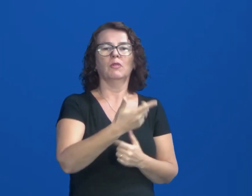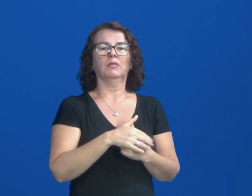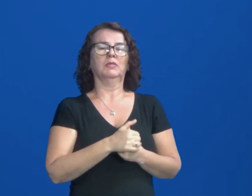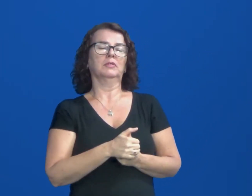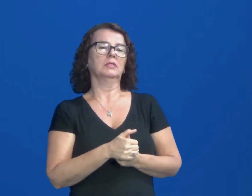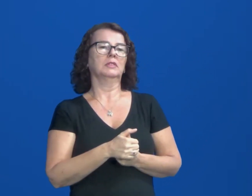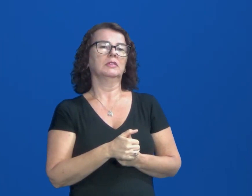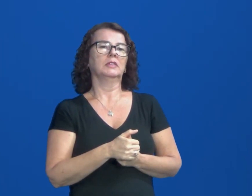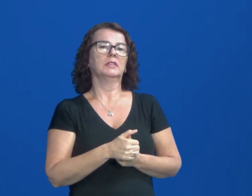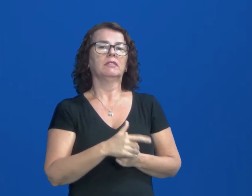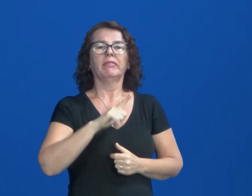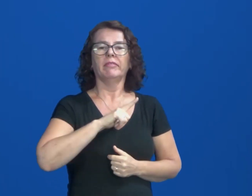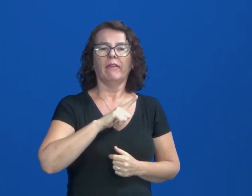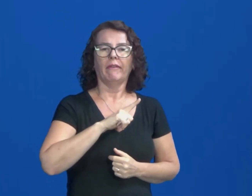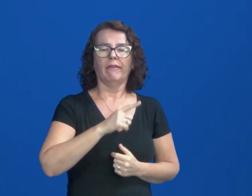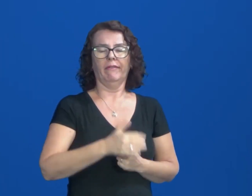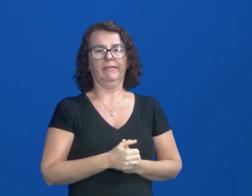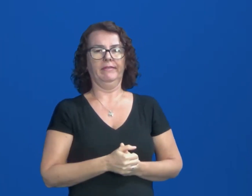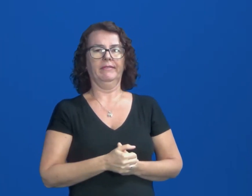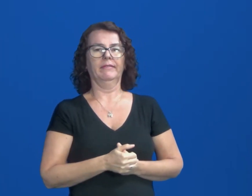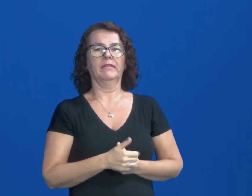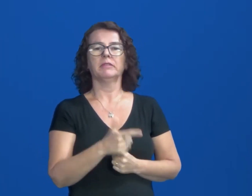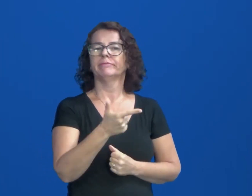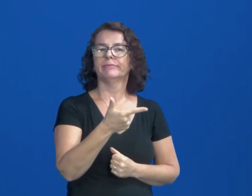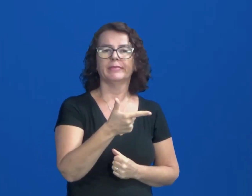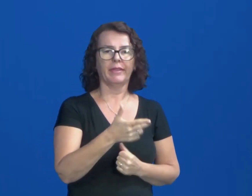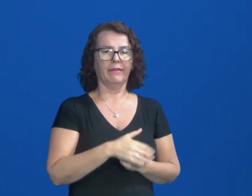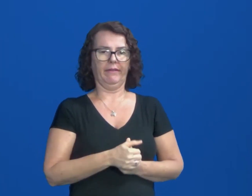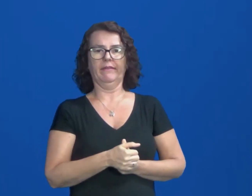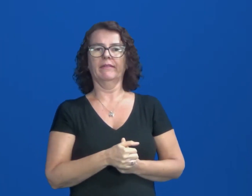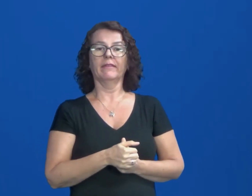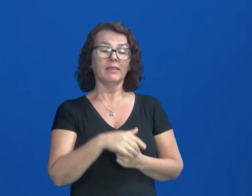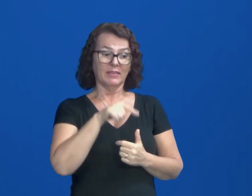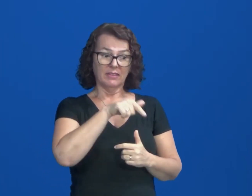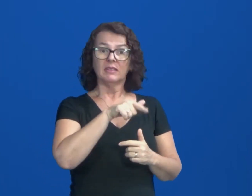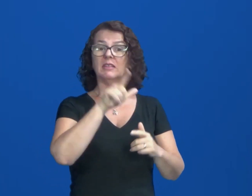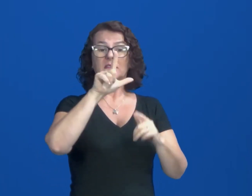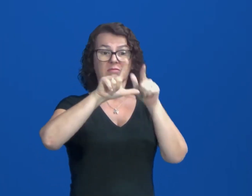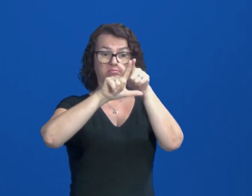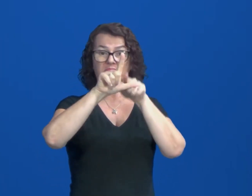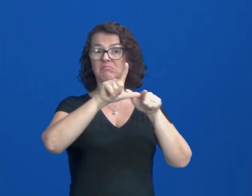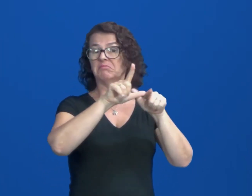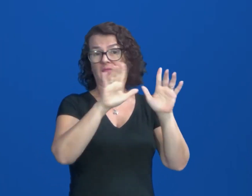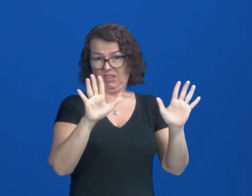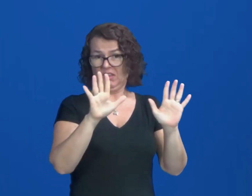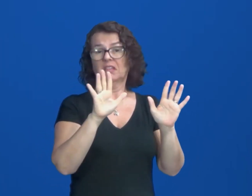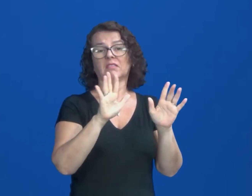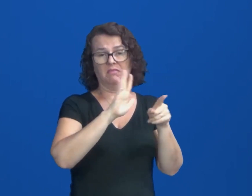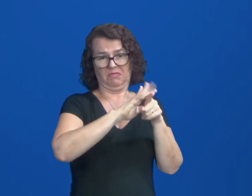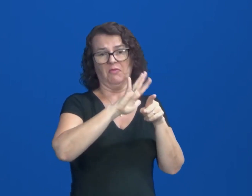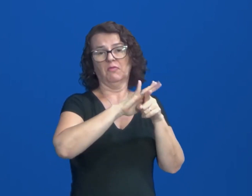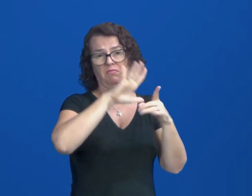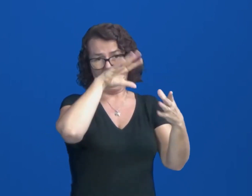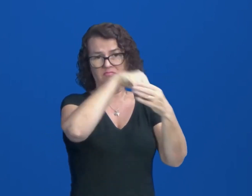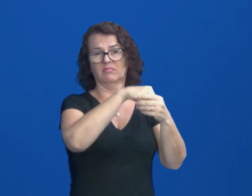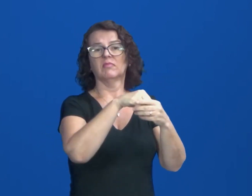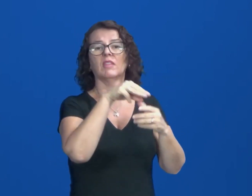novamente, ter, não ter. Essa configuração de mão, dentro da fonologia,